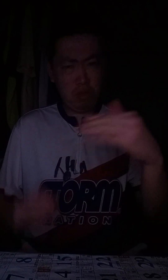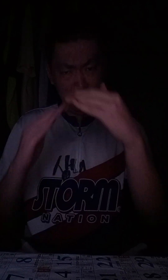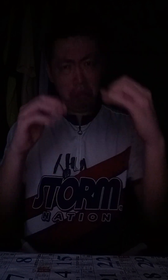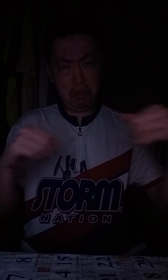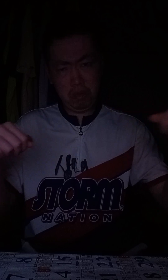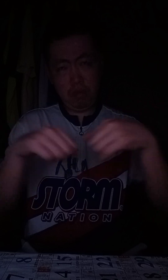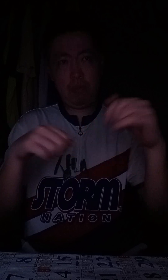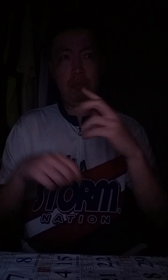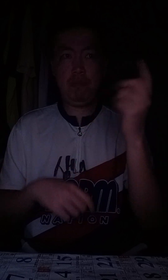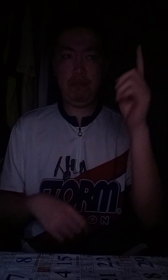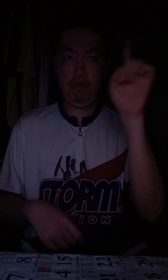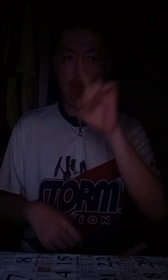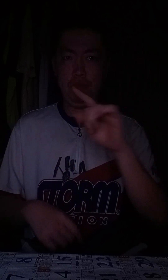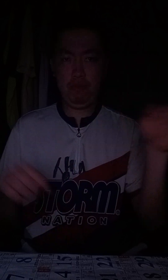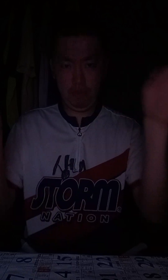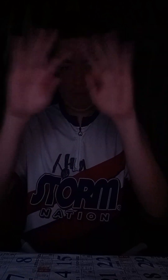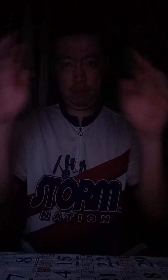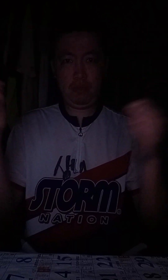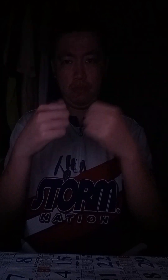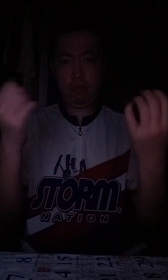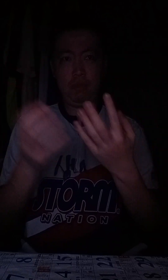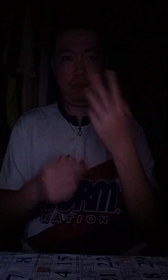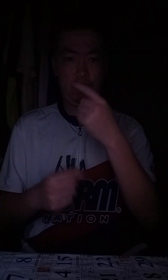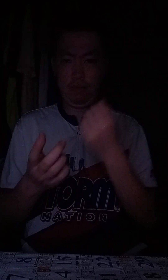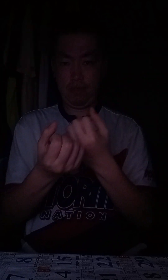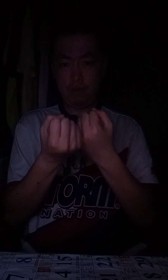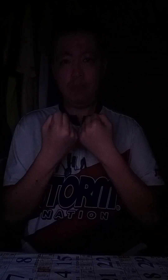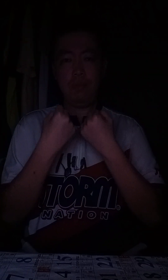사고도 있었습니다. 밤사이 사건 사고 신지원 기자가 보도합니다.